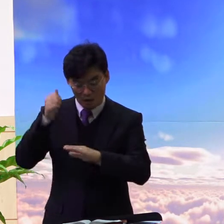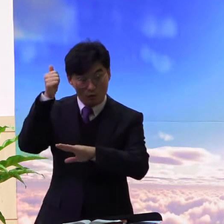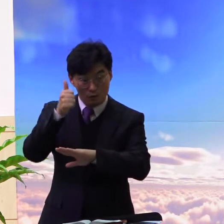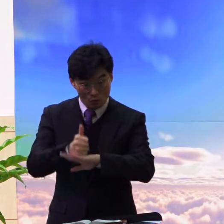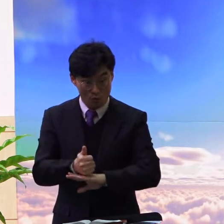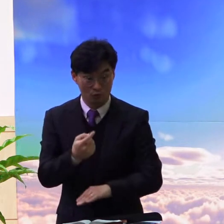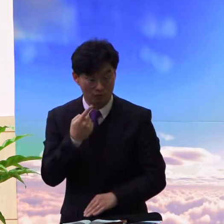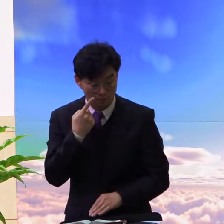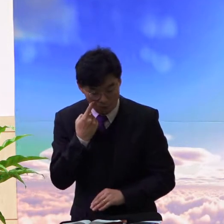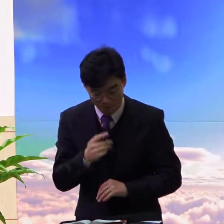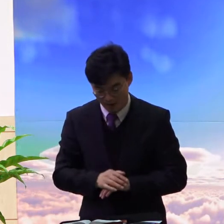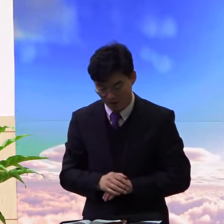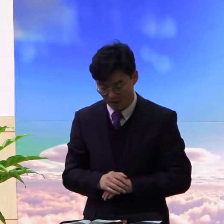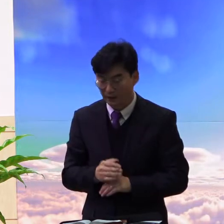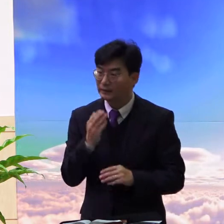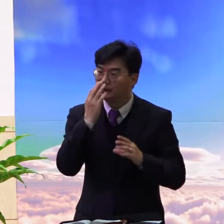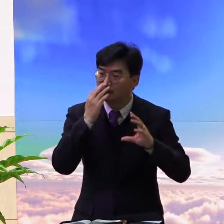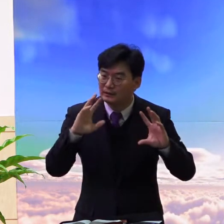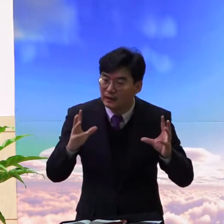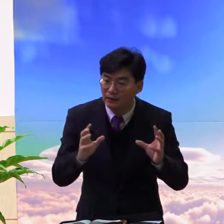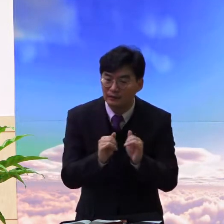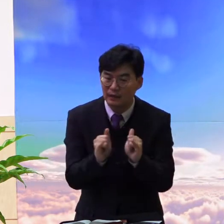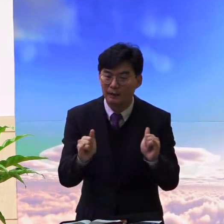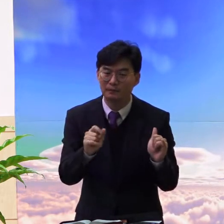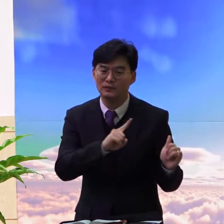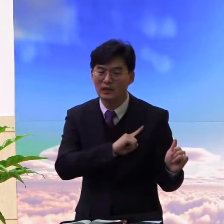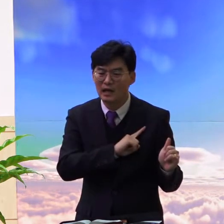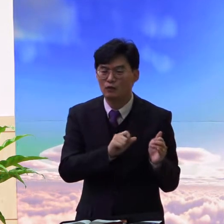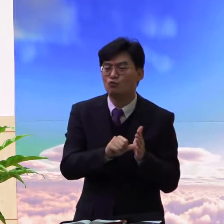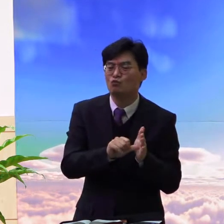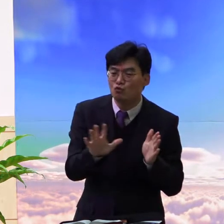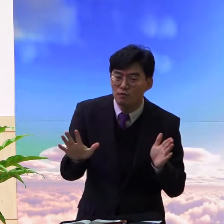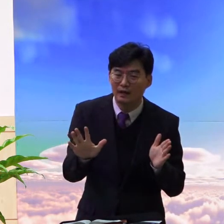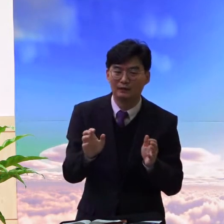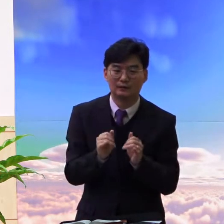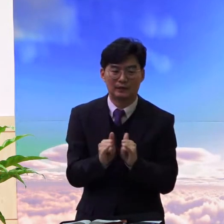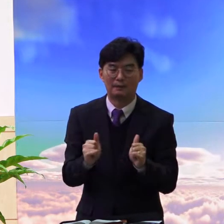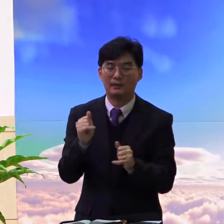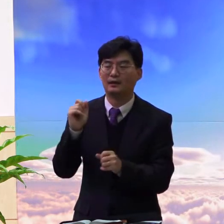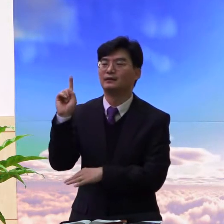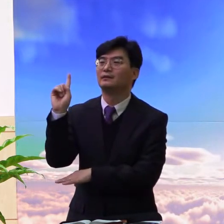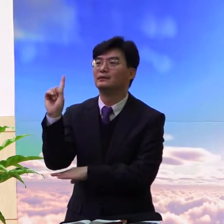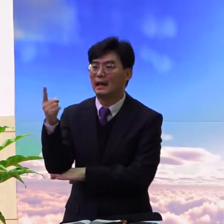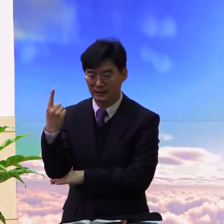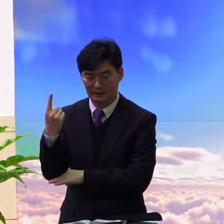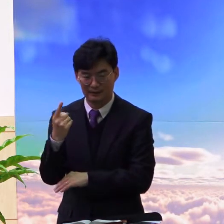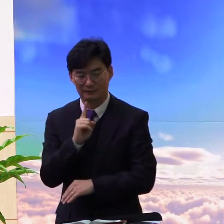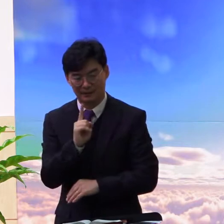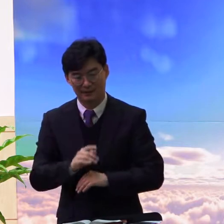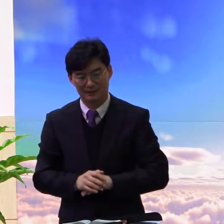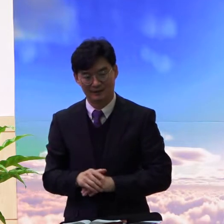존경받는 가장 위대한 왕이 되게 하셨고 하나님 마음에 합한 사람이 되게 하셨습니다.